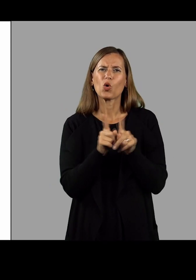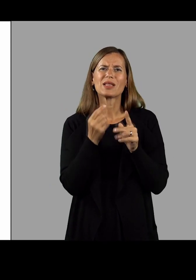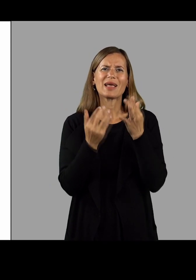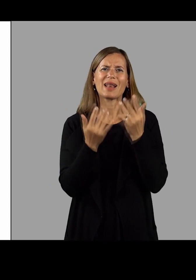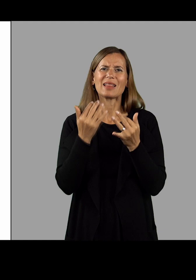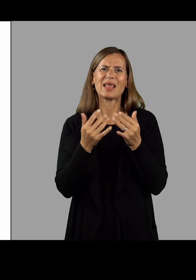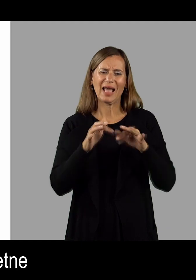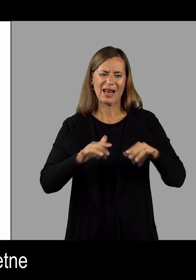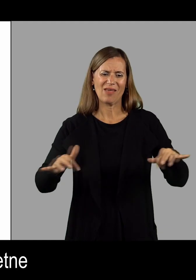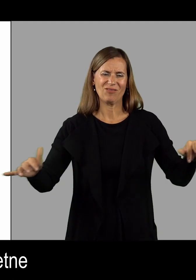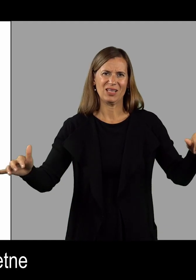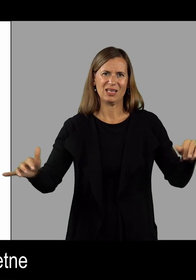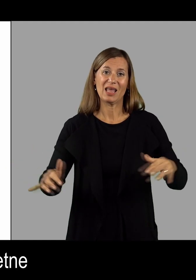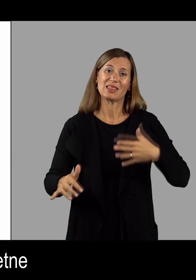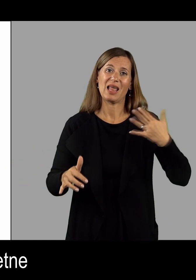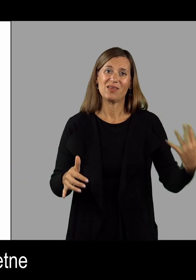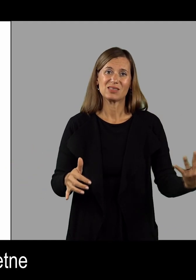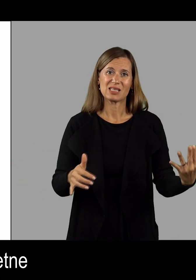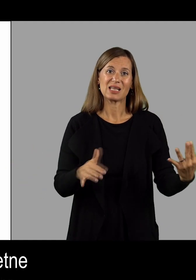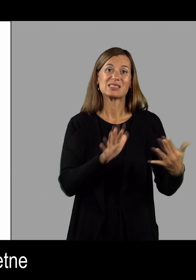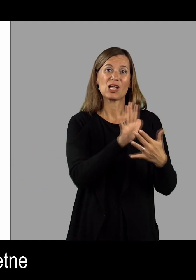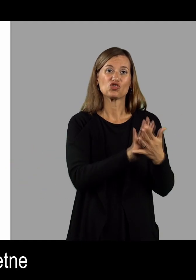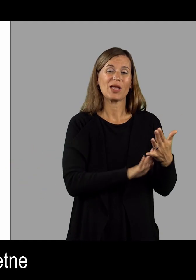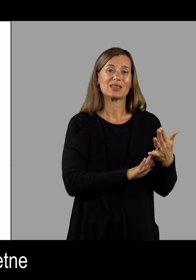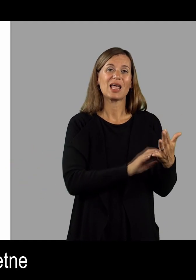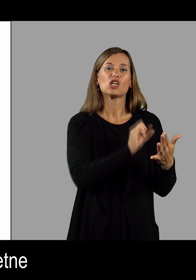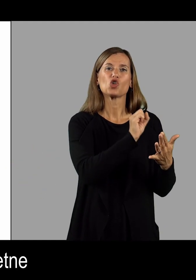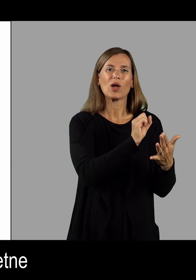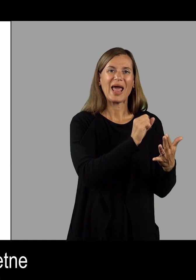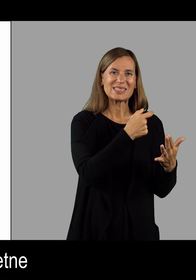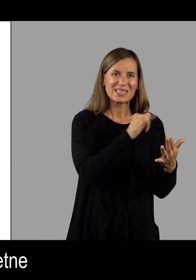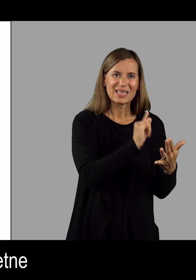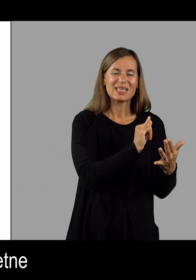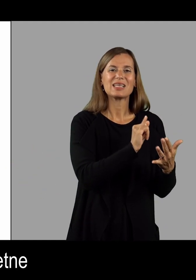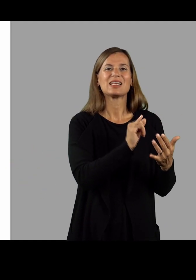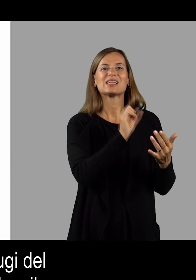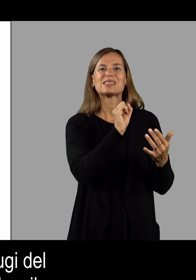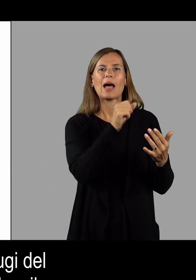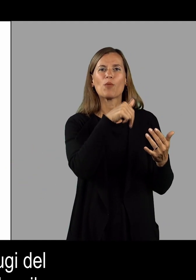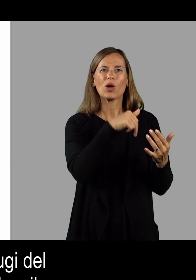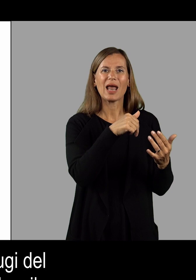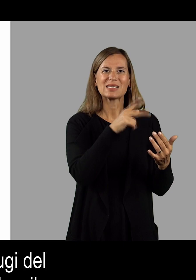Razporeditev tipk pri Velotype tipkovnici je malo nenavadna. Kot sem omenil,